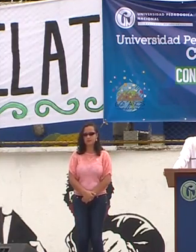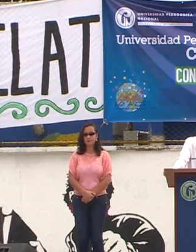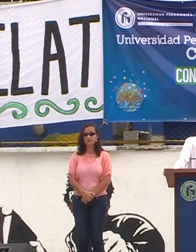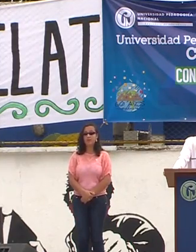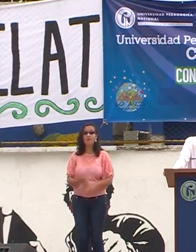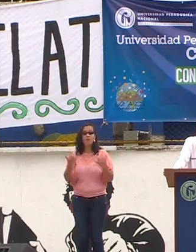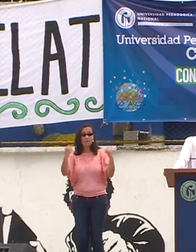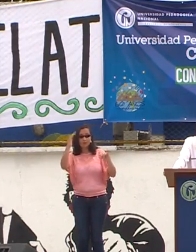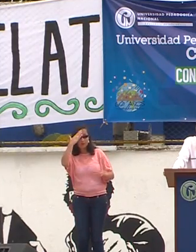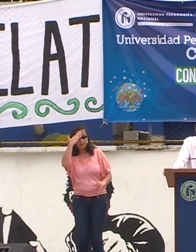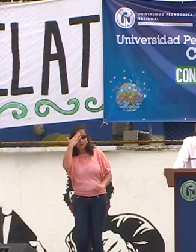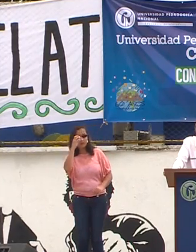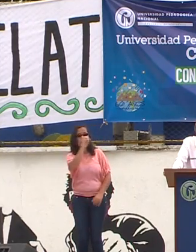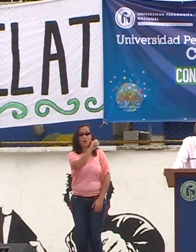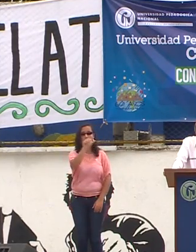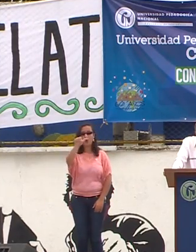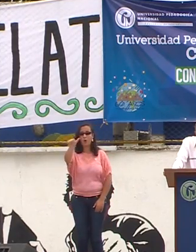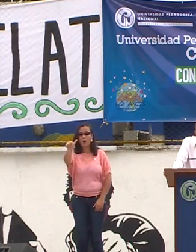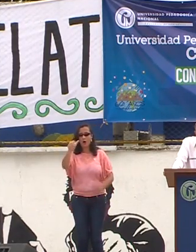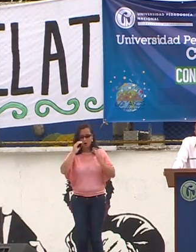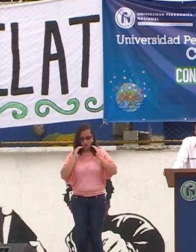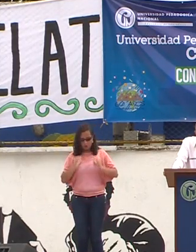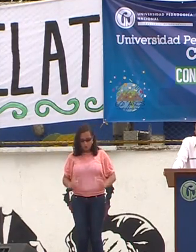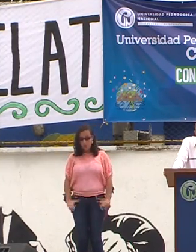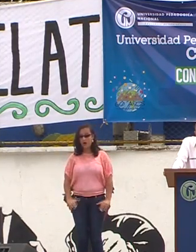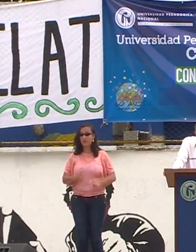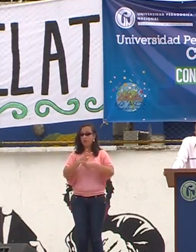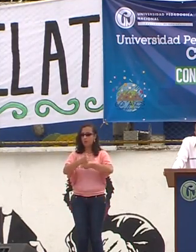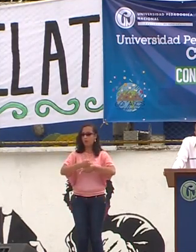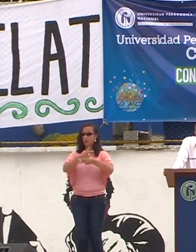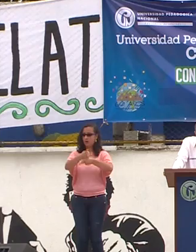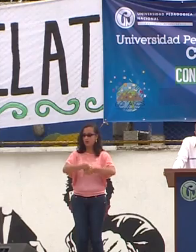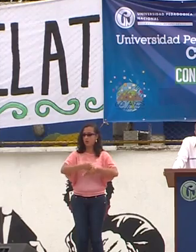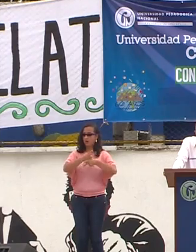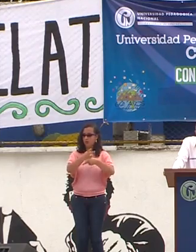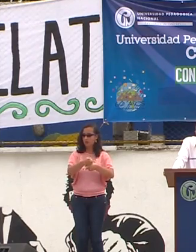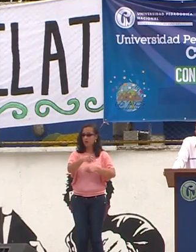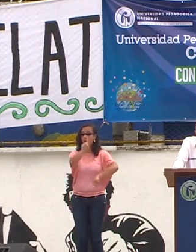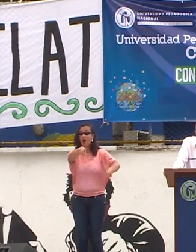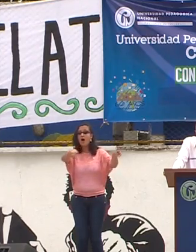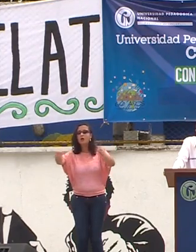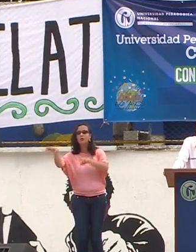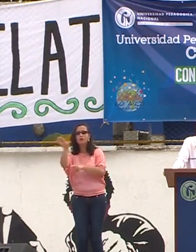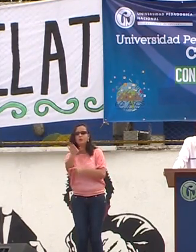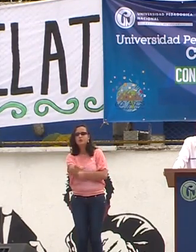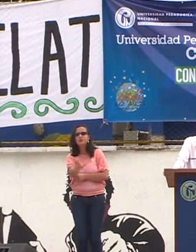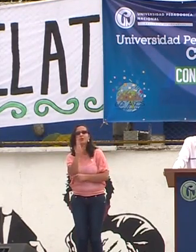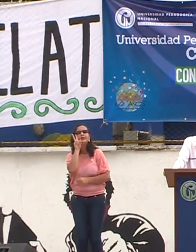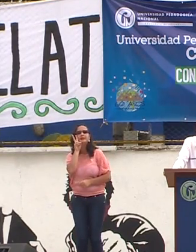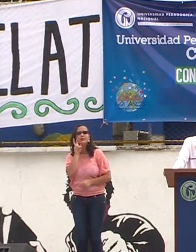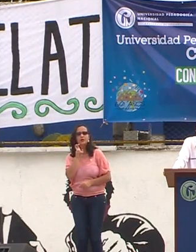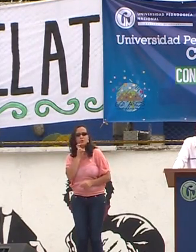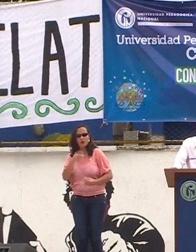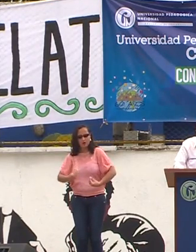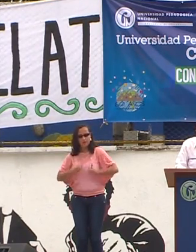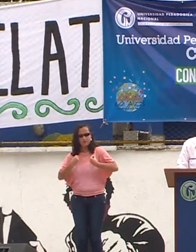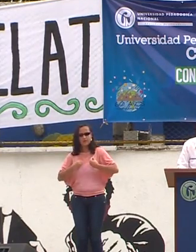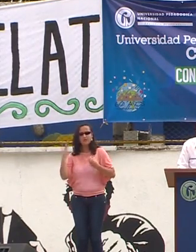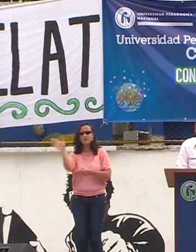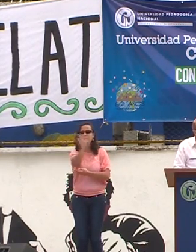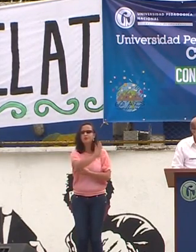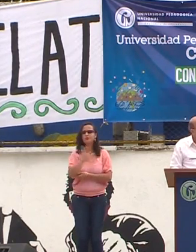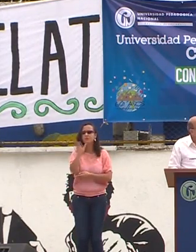cuerpo, el goce de su eroticidad y la vivencia de una sexualidad